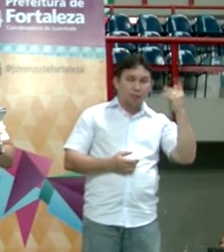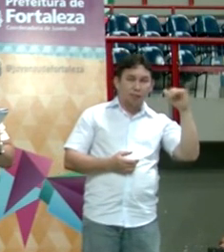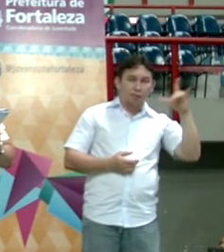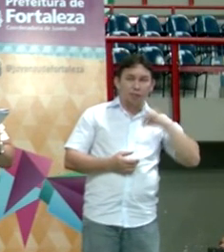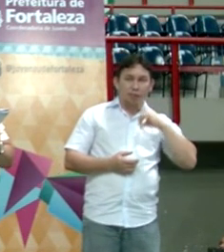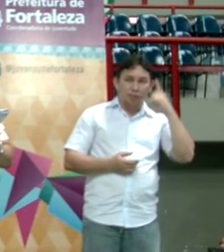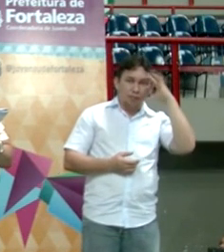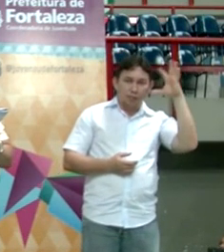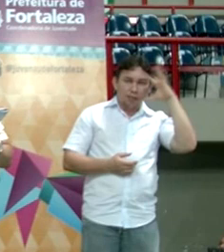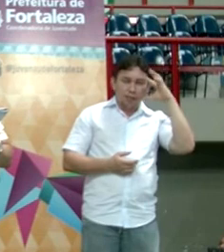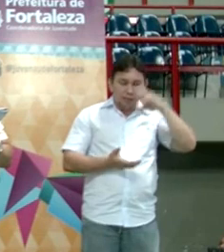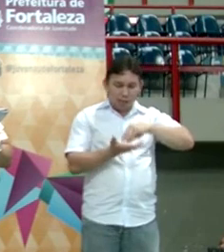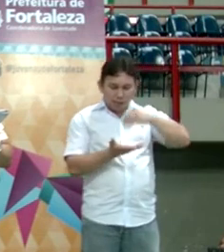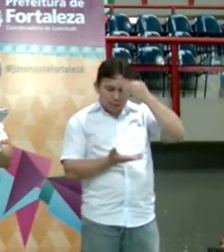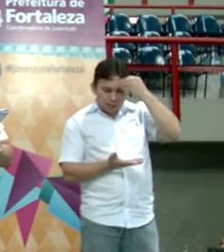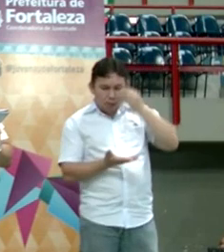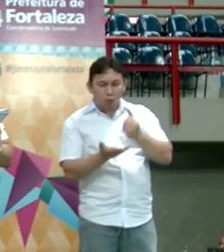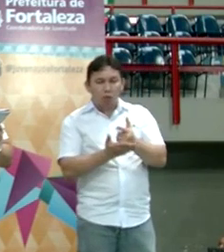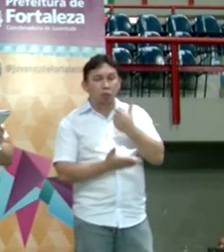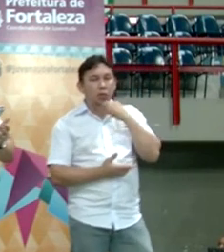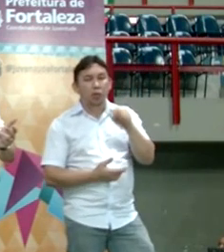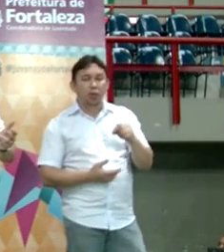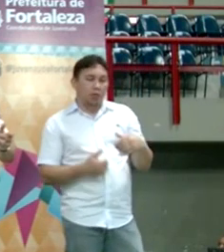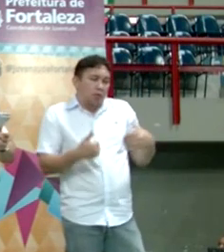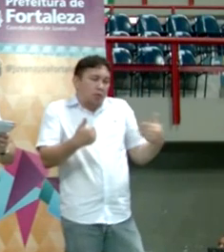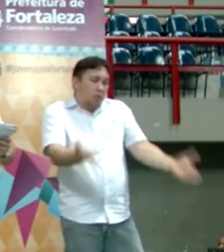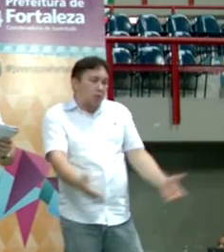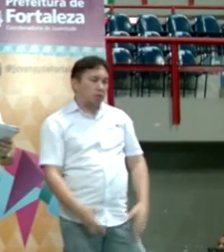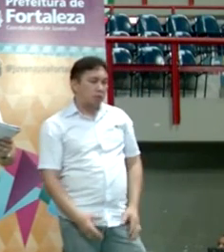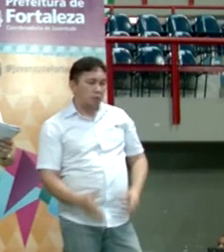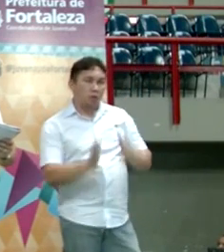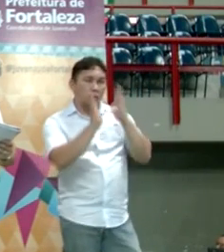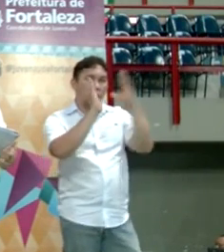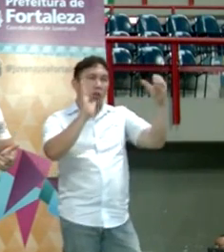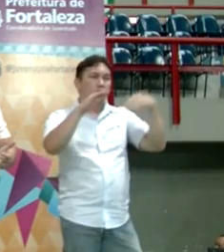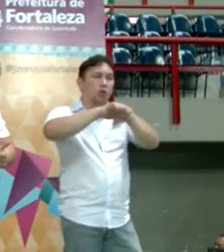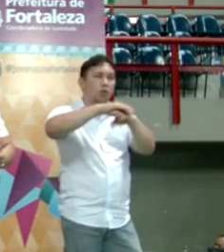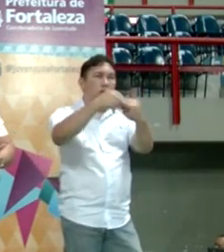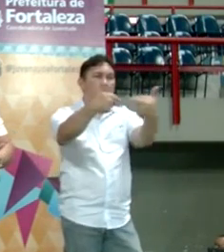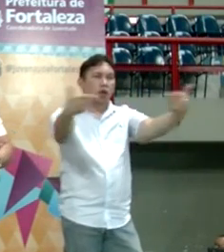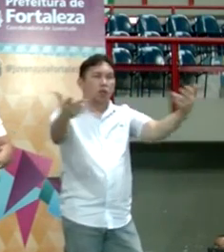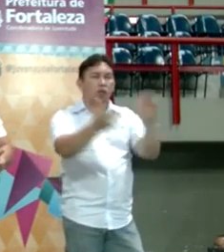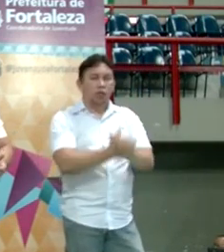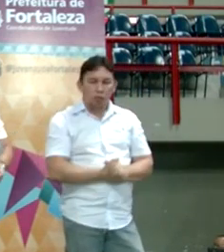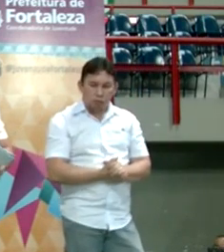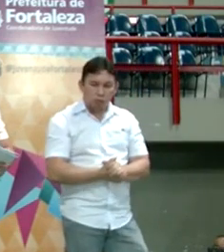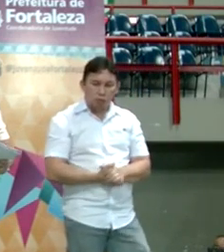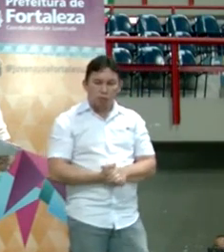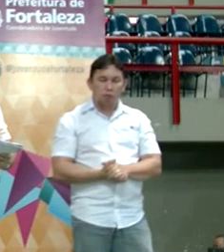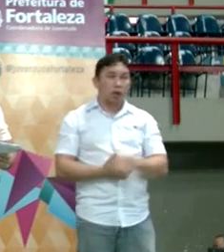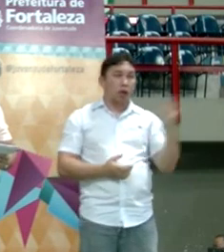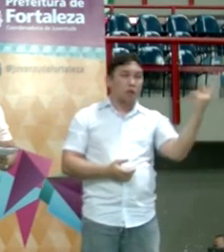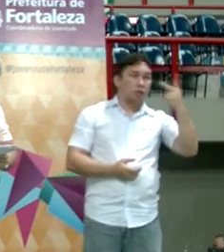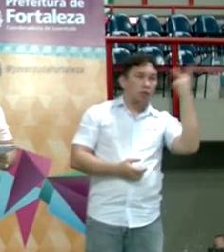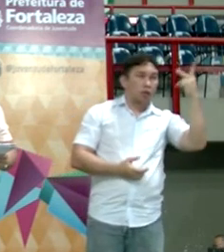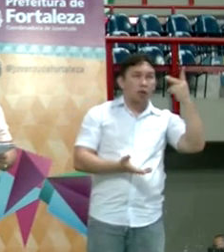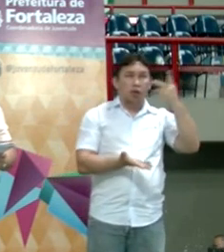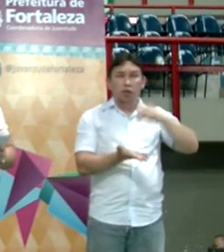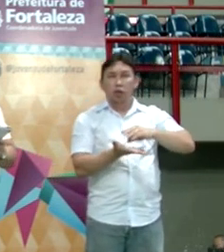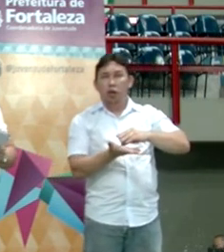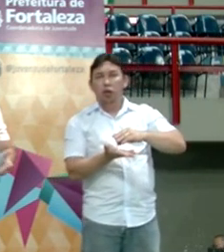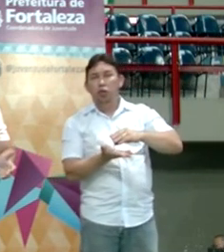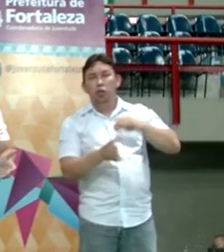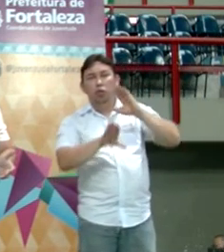aqui é resto de ideologia. Tu comprou pra quê? Sei lá, gosto de colecionar coisas. Ele está valorizando ou desvalorizando as